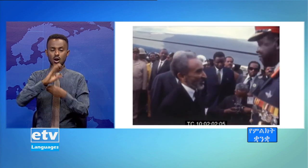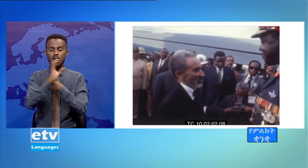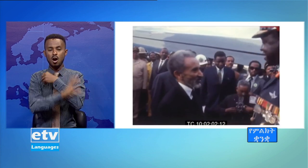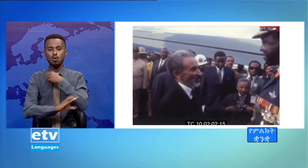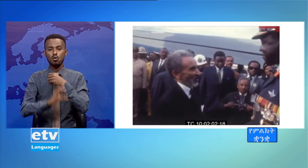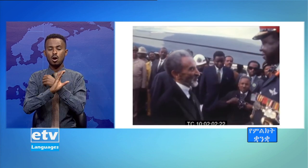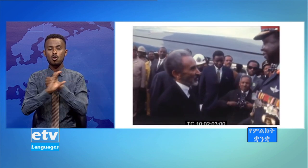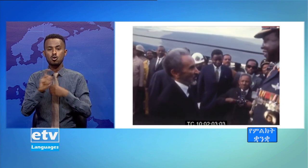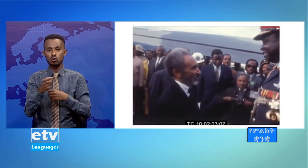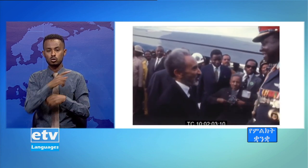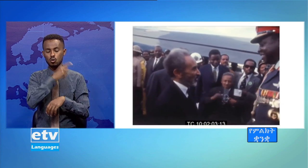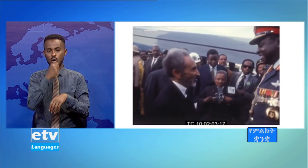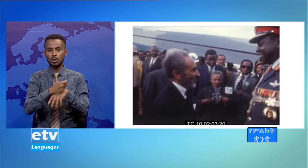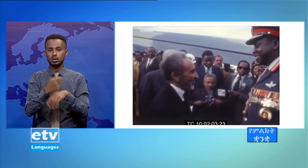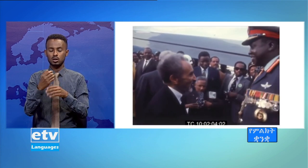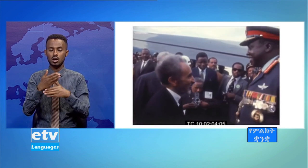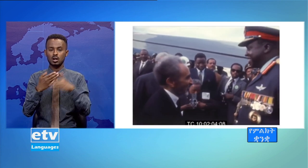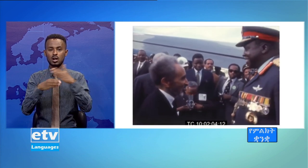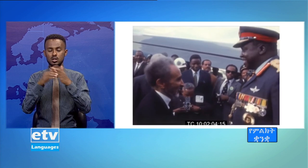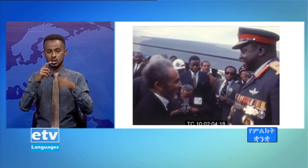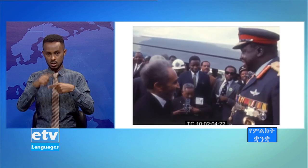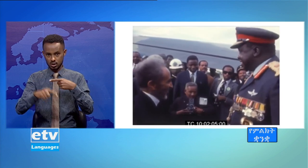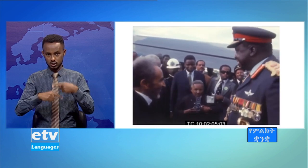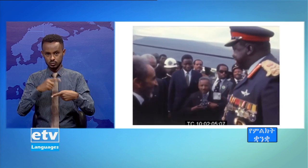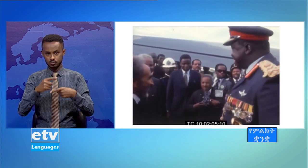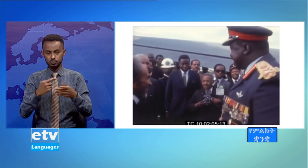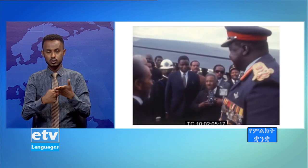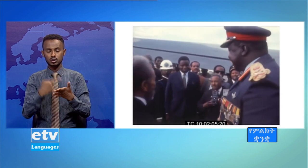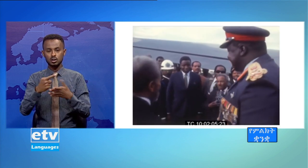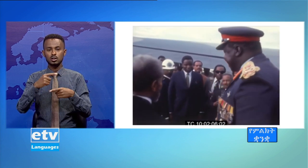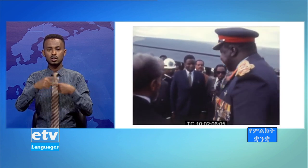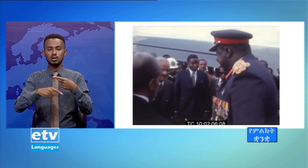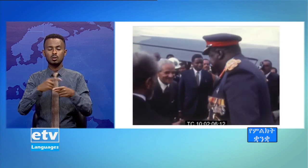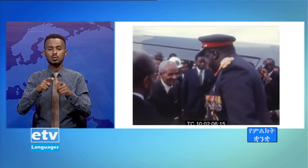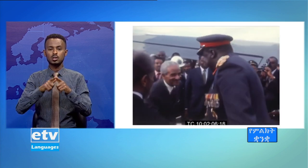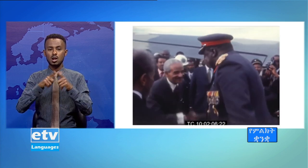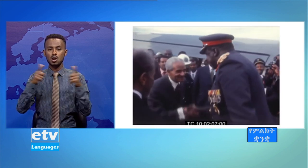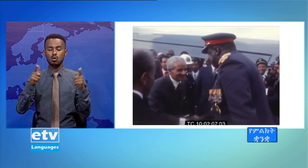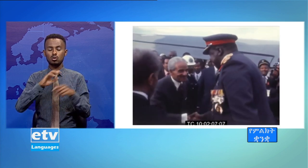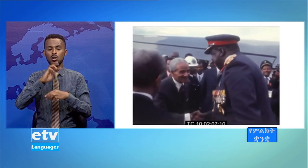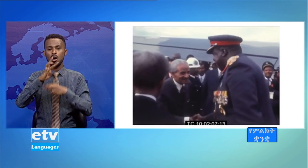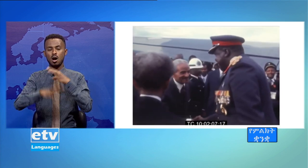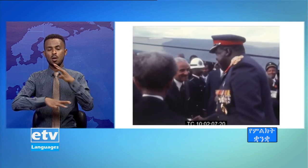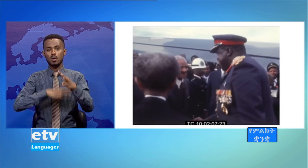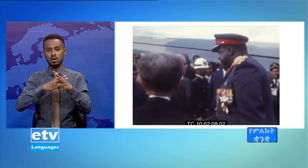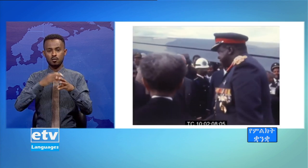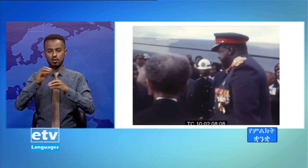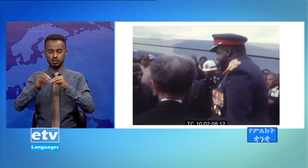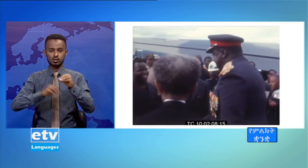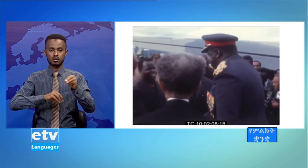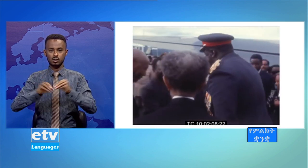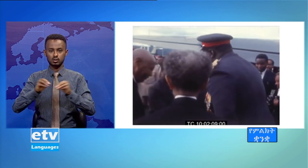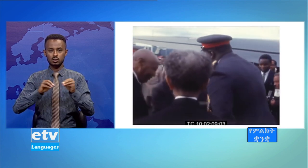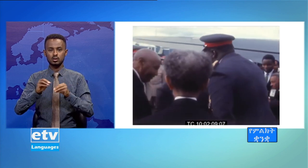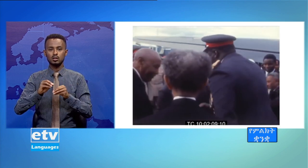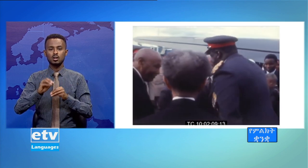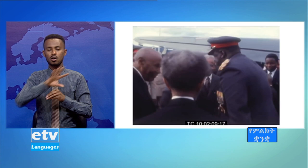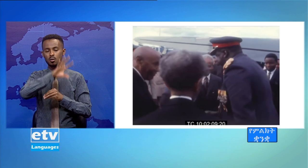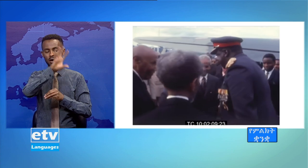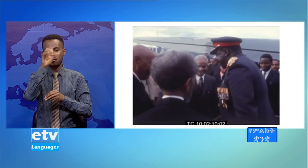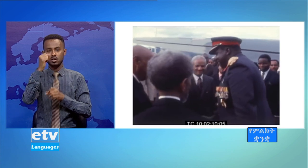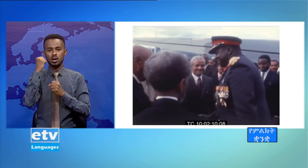የሆኑ ተቋማትን እያደራጀ ሄደ። ይህ ሂደትም ትልቁን ዓለም አቀፋዊ እንቅስቃሴ ፓን